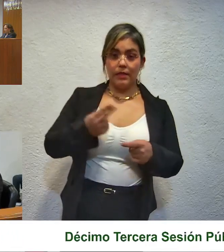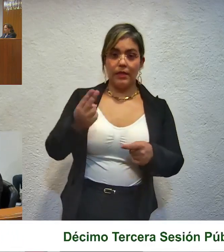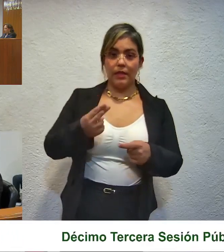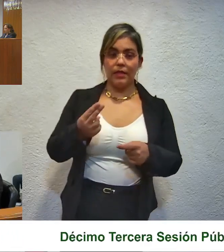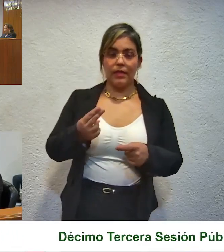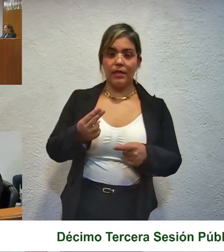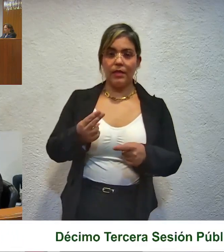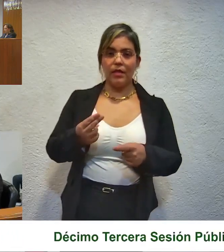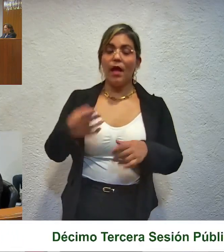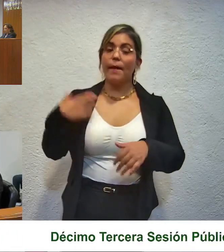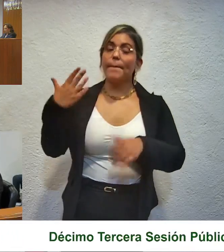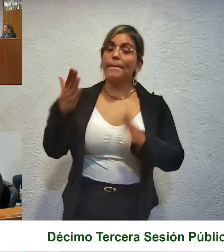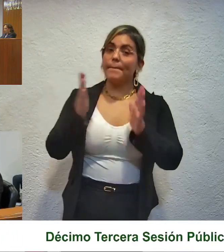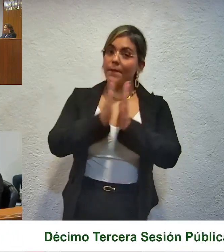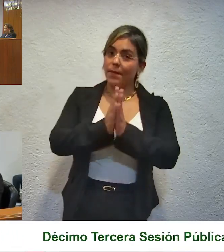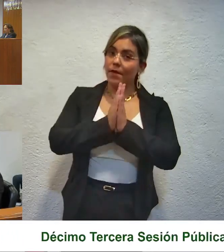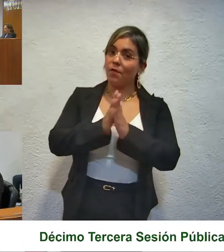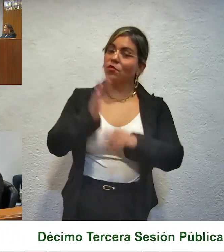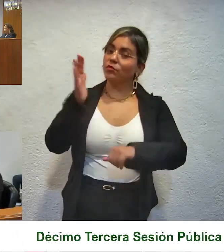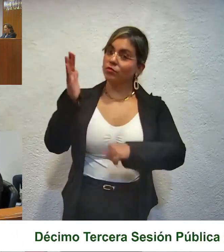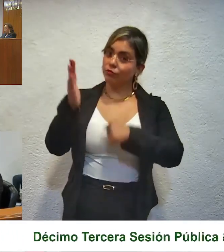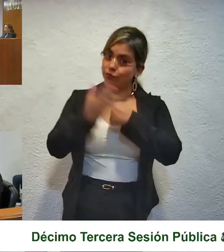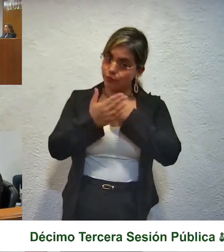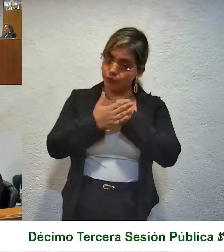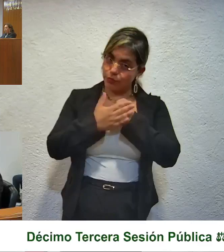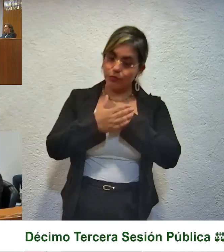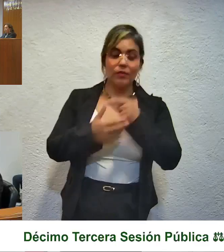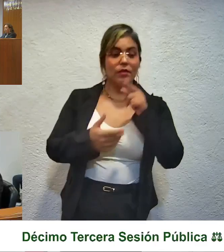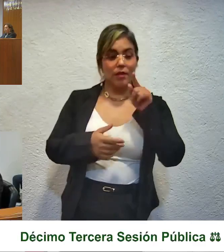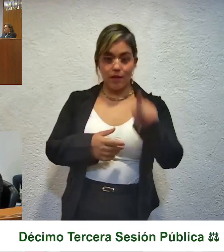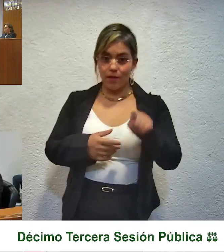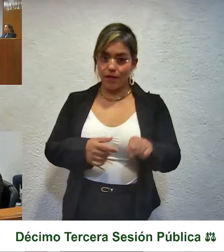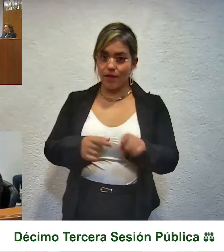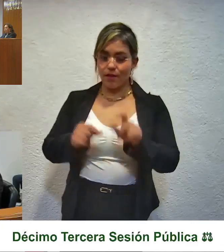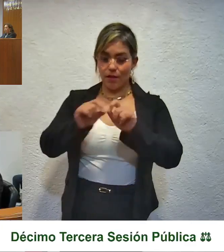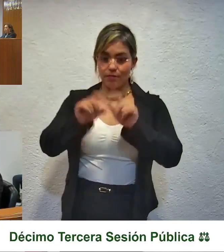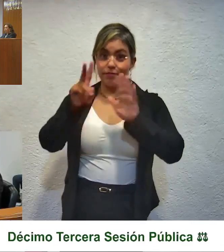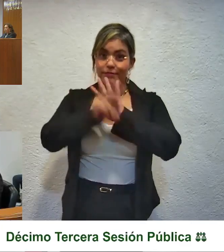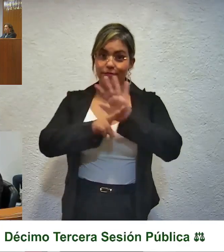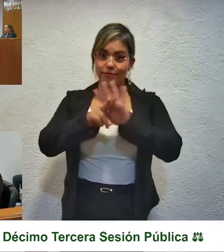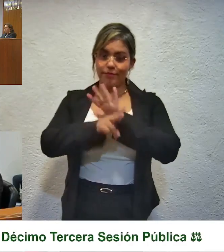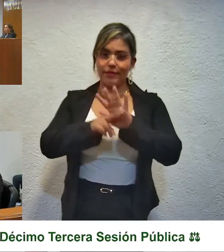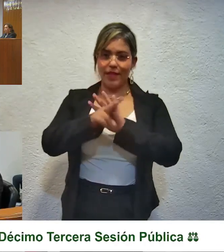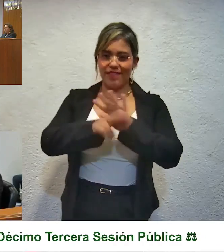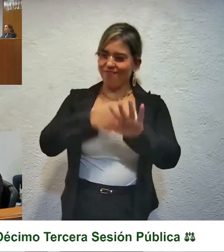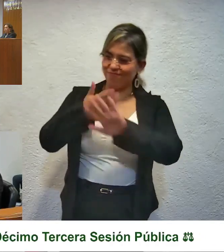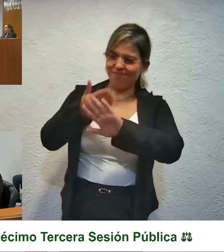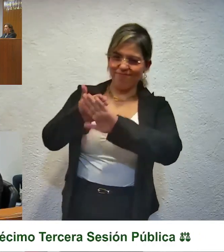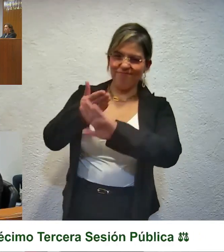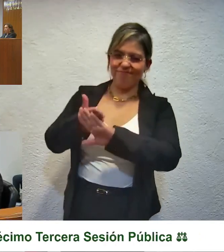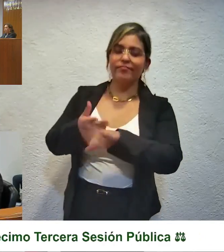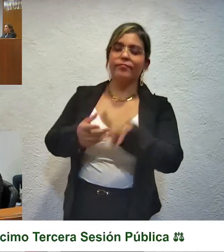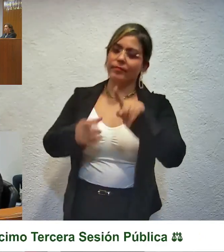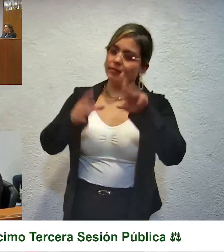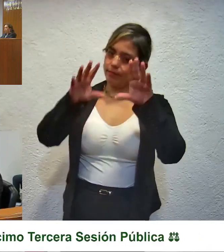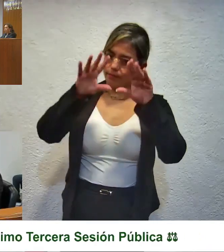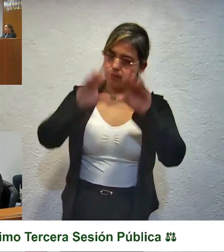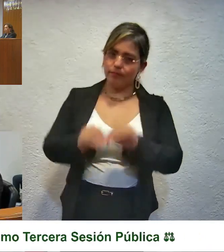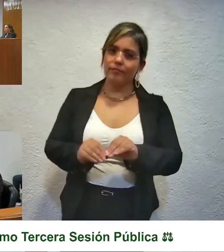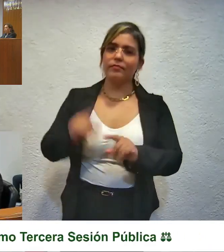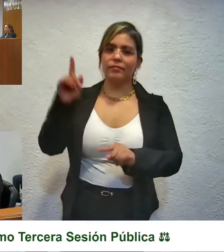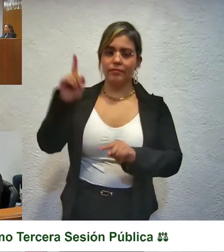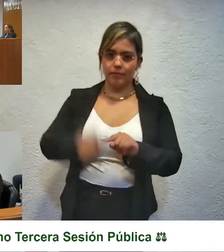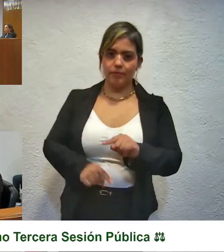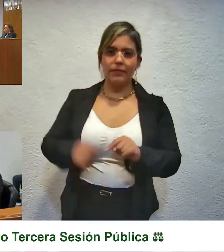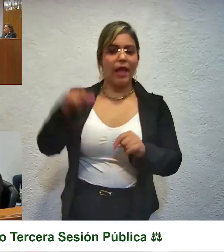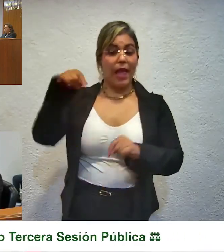realice a la brevedad las gestiones necesarias para lograr el retiro de dicha publicación y, una vez cumplido lo anterior, informe